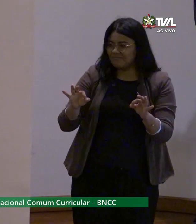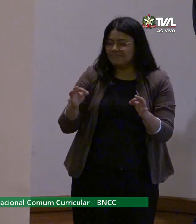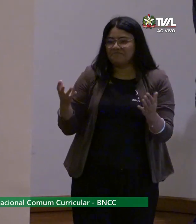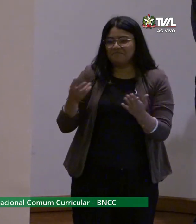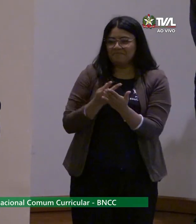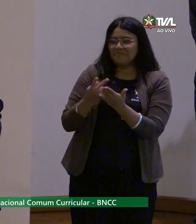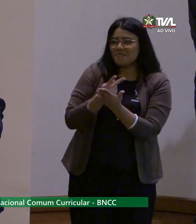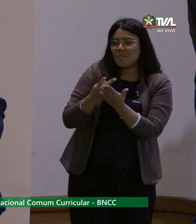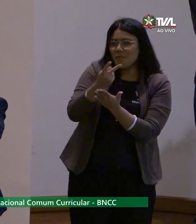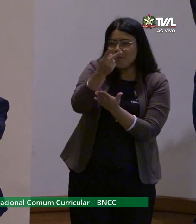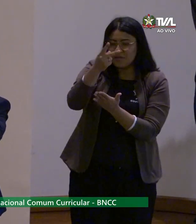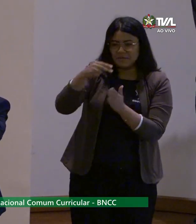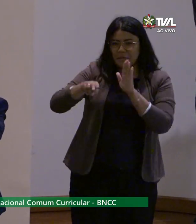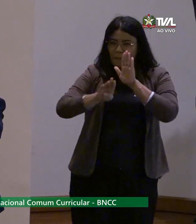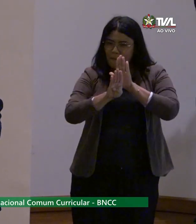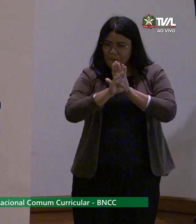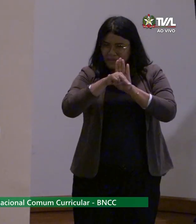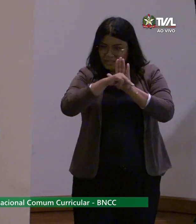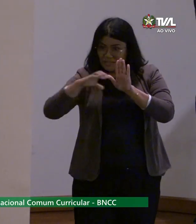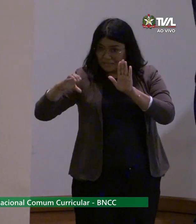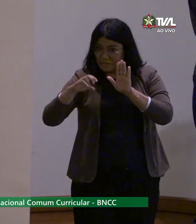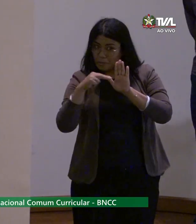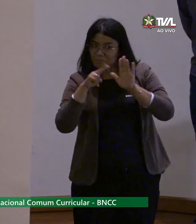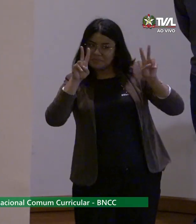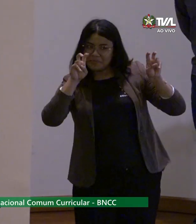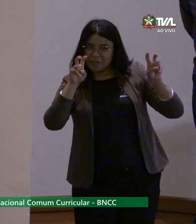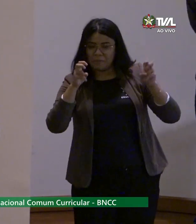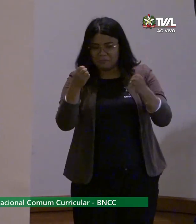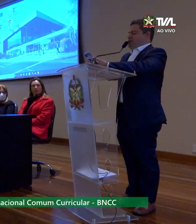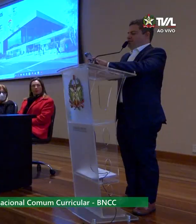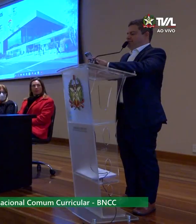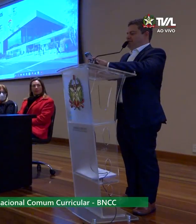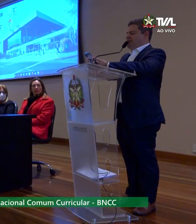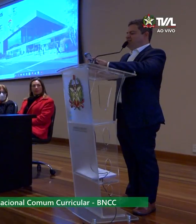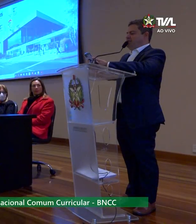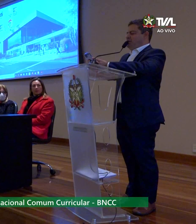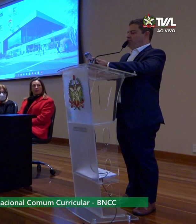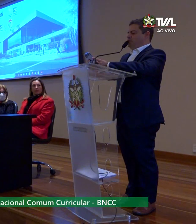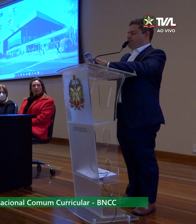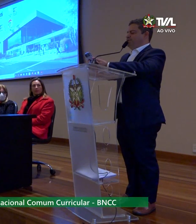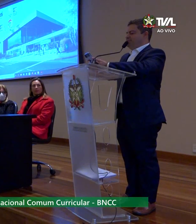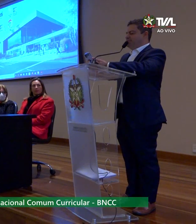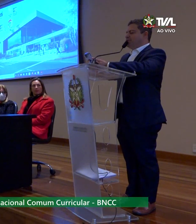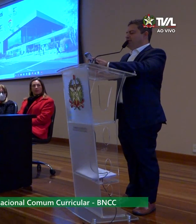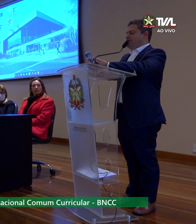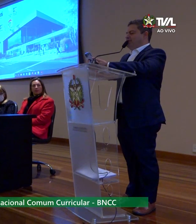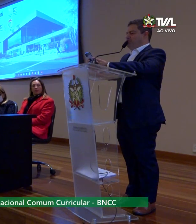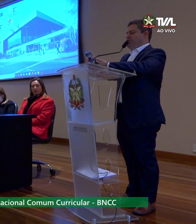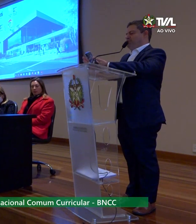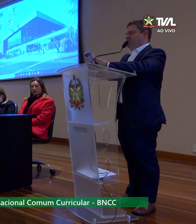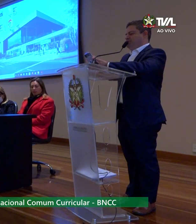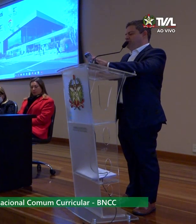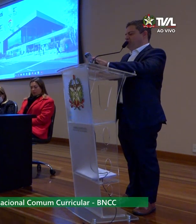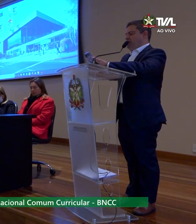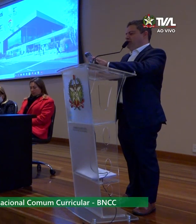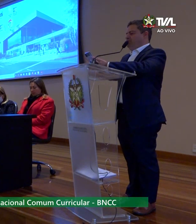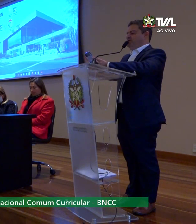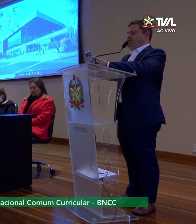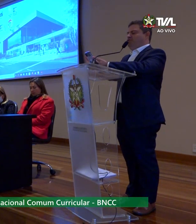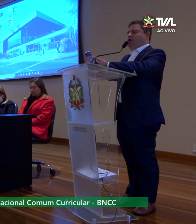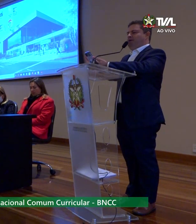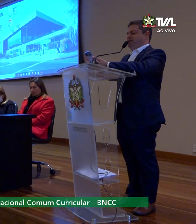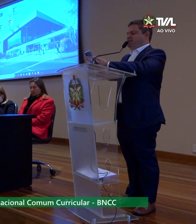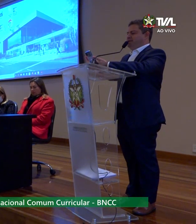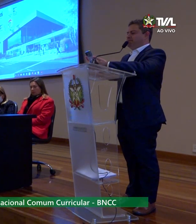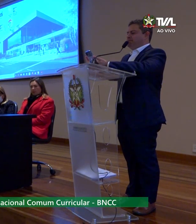poesia bncc gostei demais me mandou ontem 13:02 eu falei para vocês